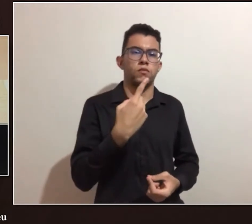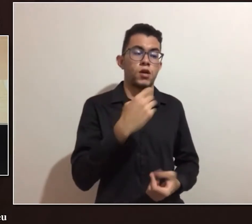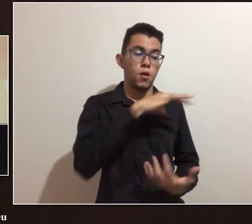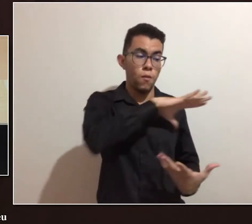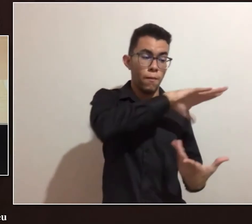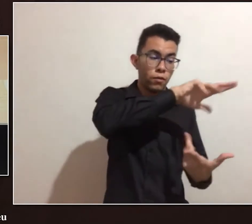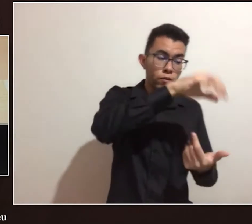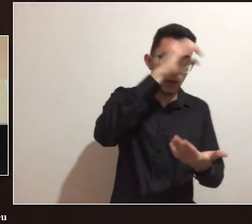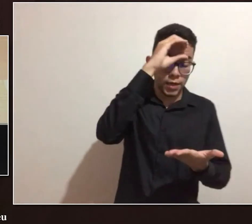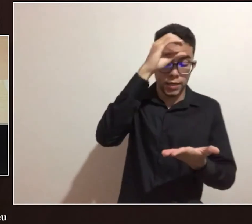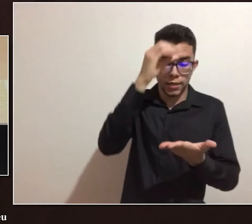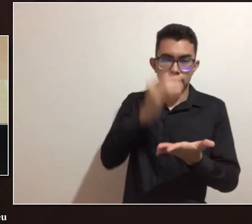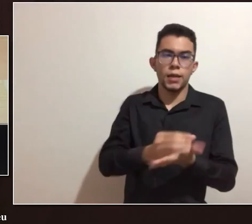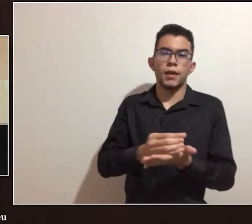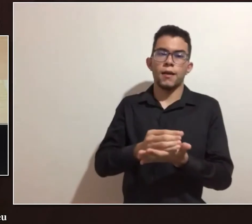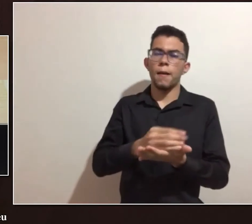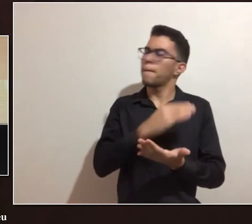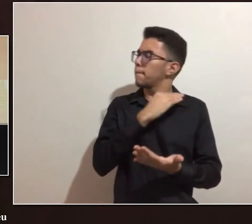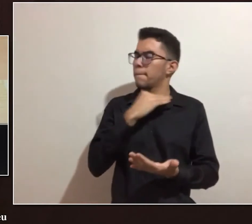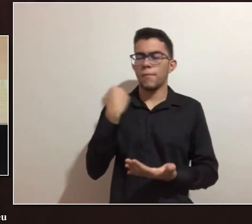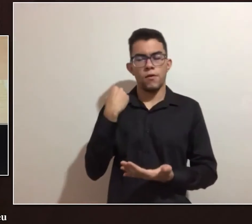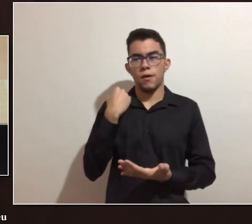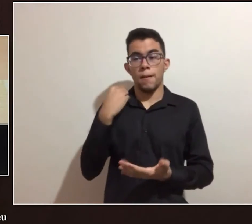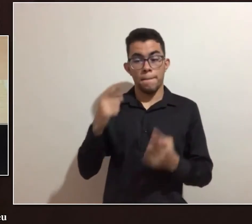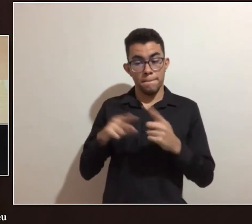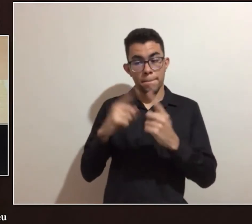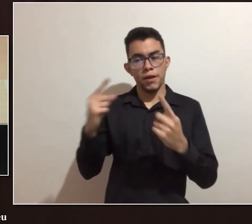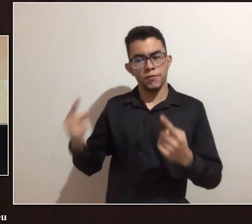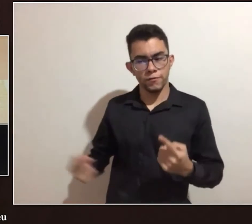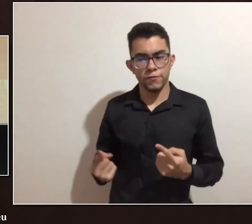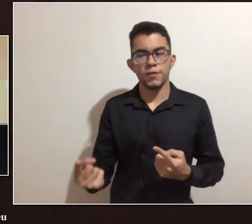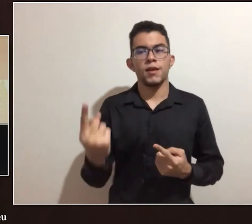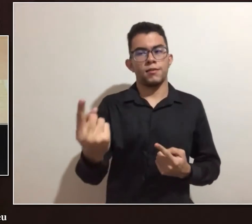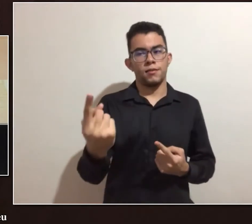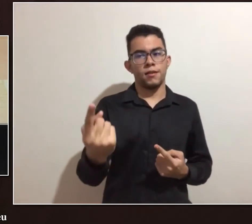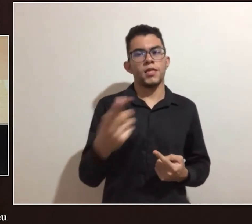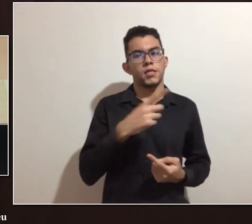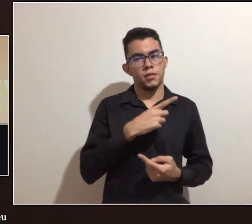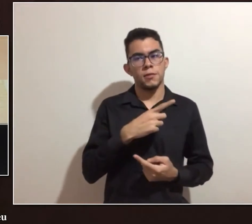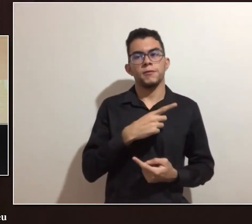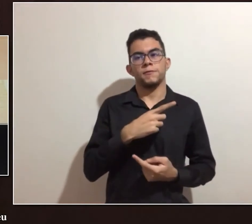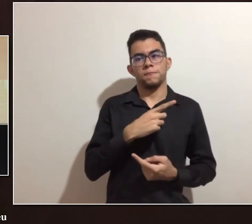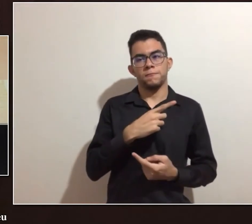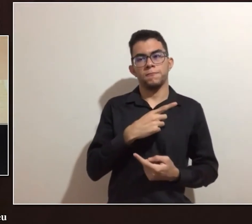não pereça, mas tenha a vida eterna.